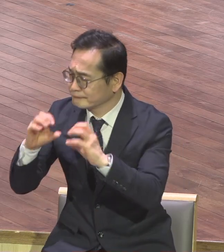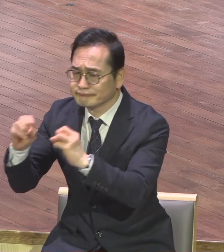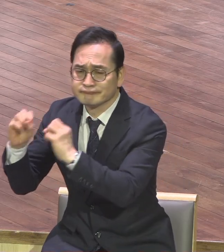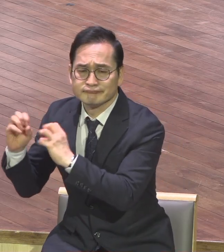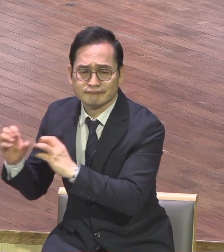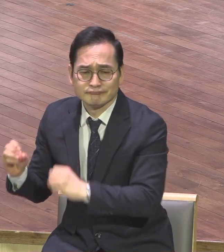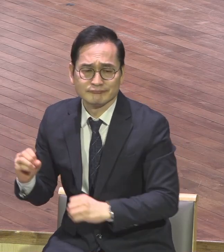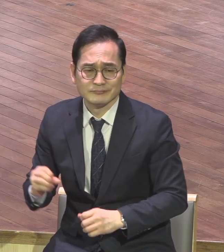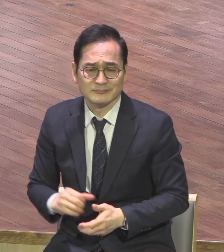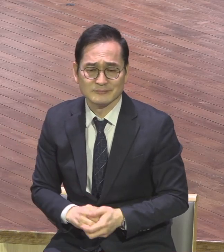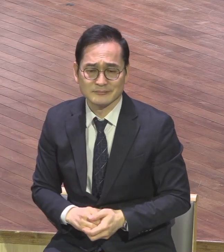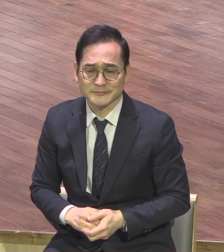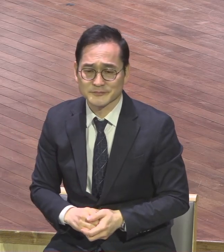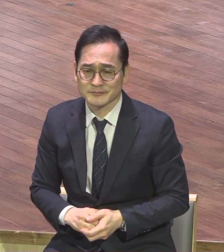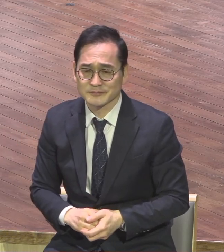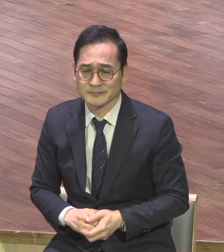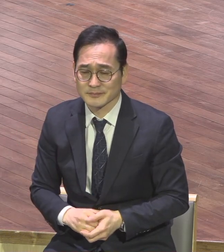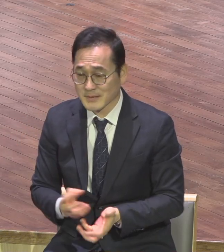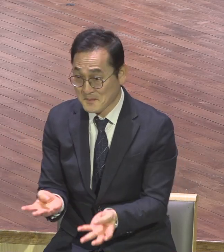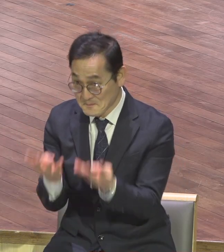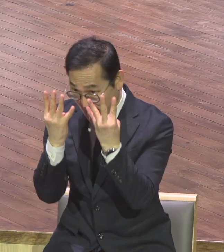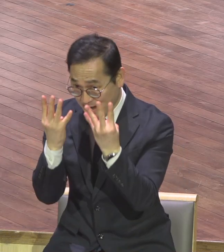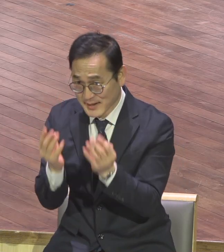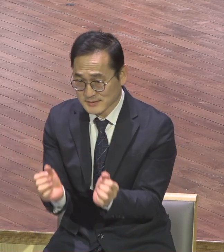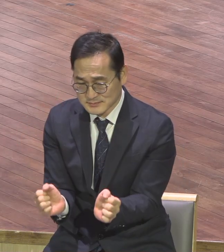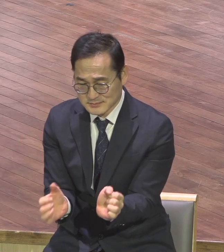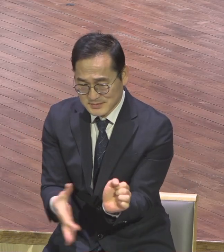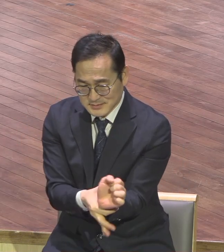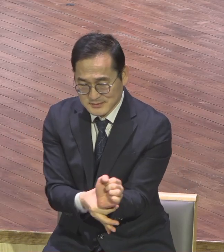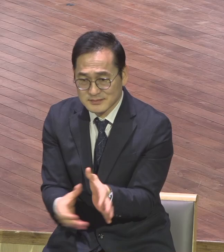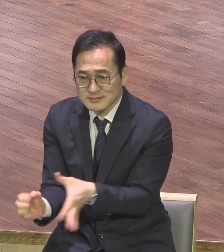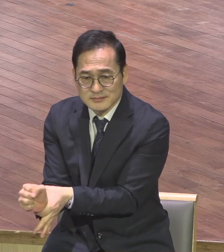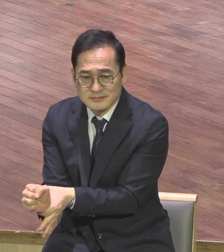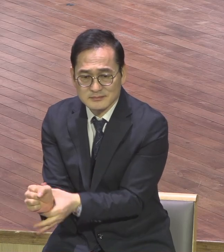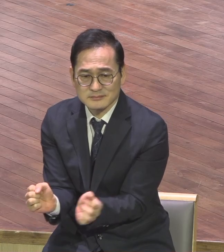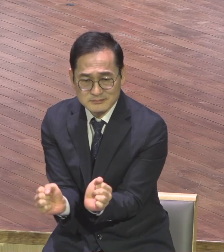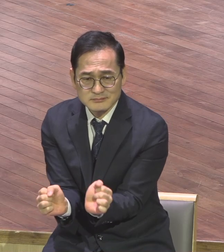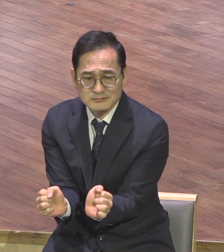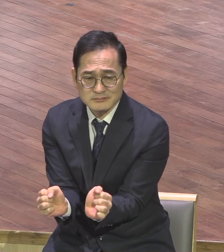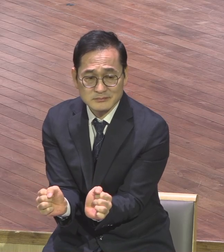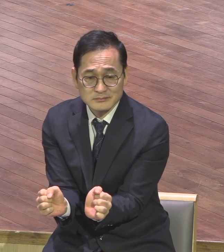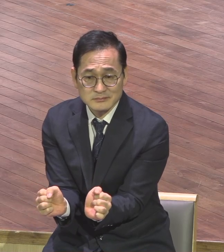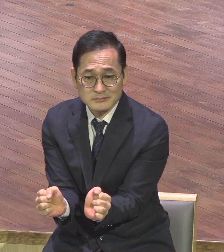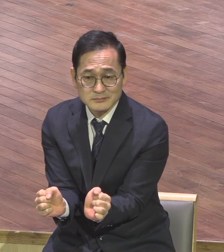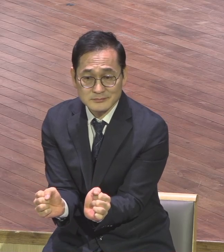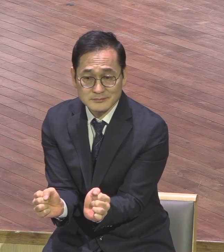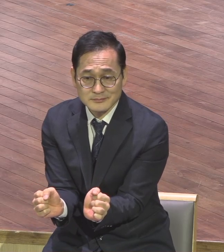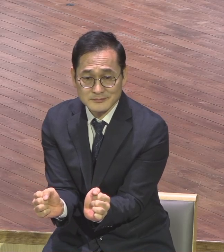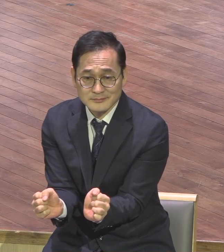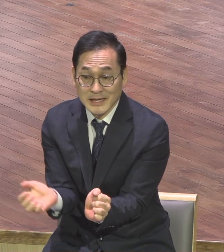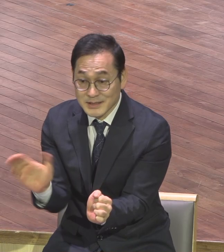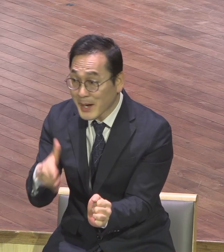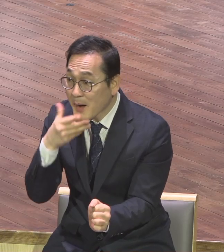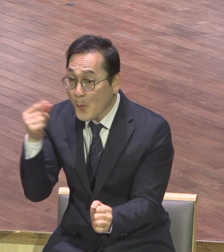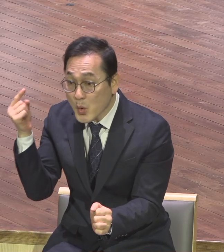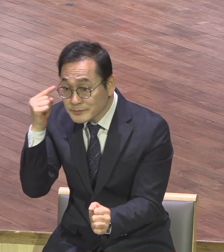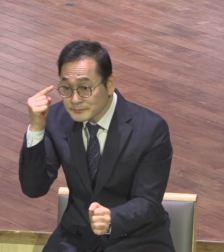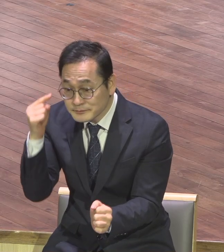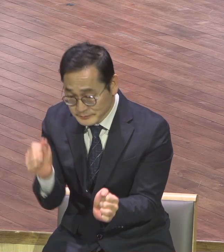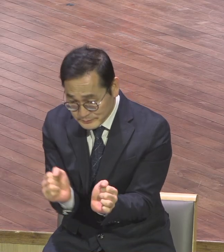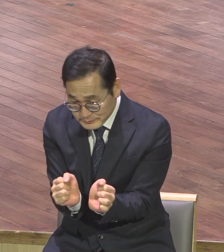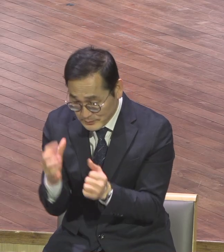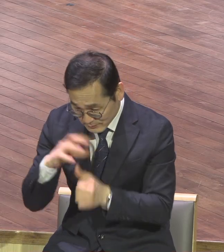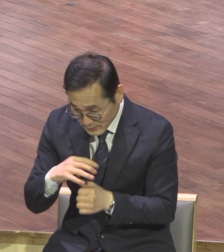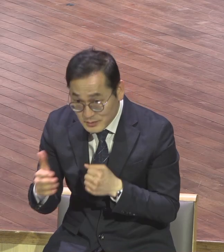이 사도 바울이 감옥에 갇히고 쇠사슬에 매 상태에 처해 있지만은 복음은 그러한 것을